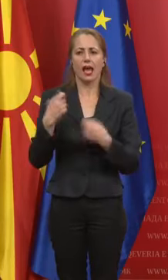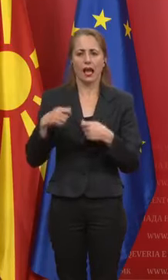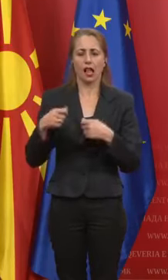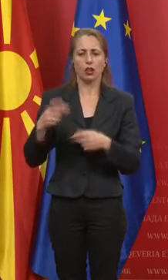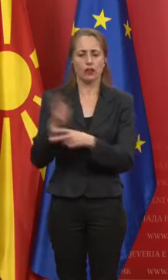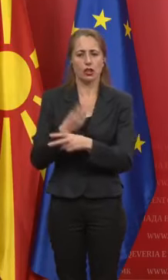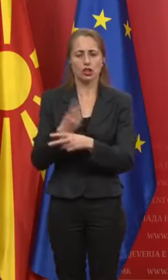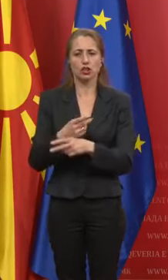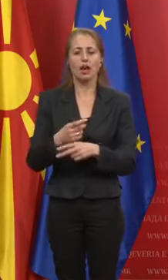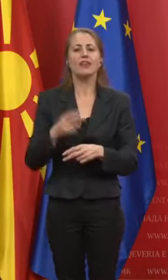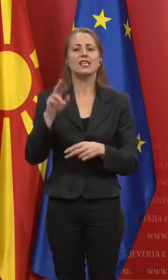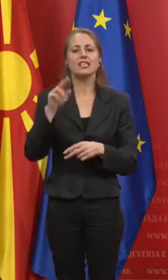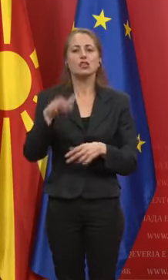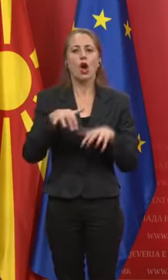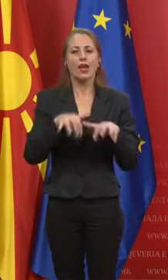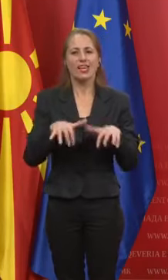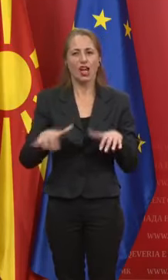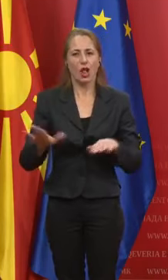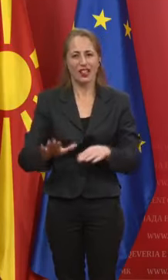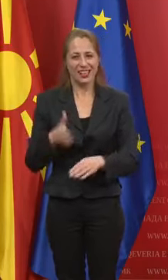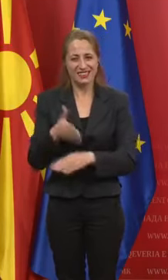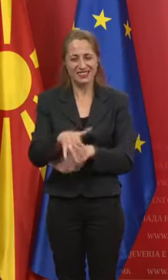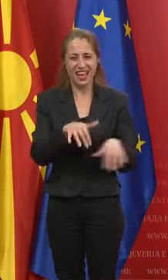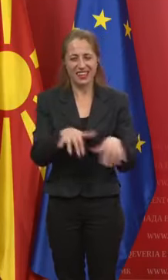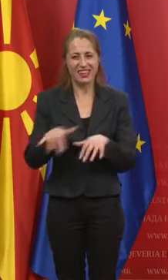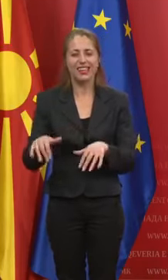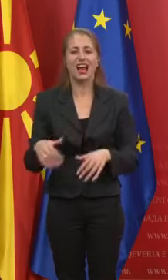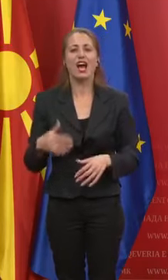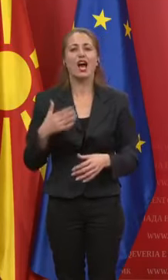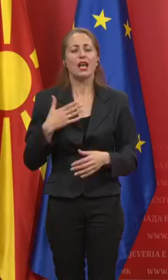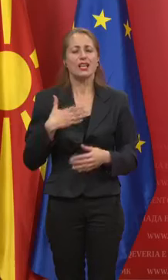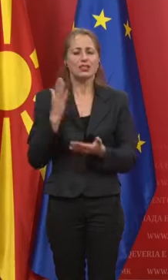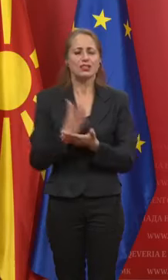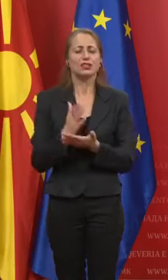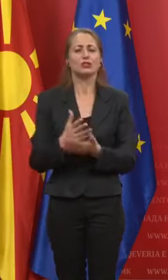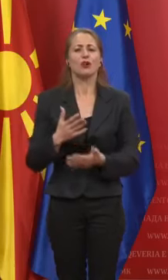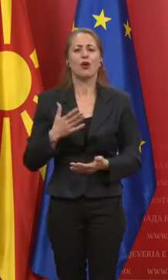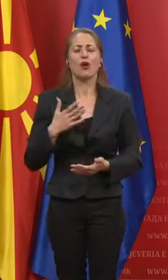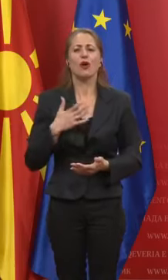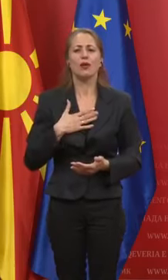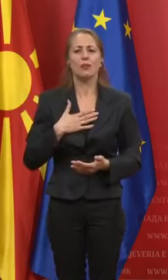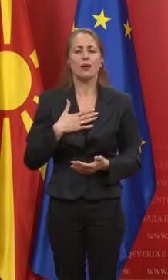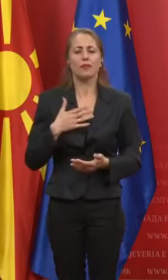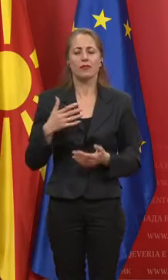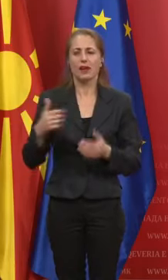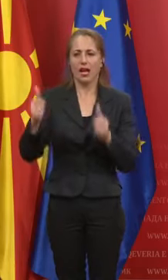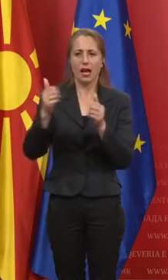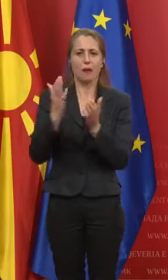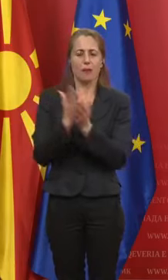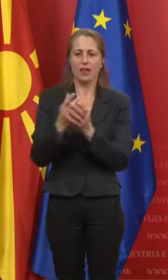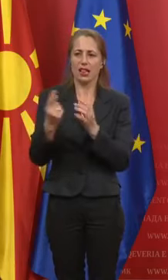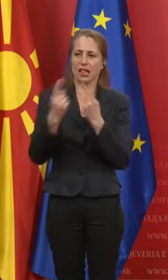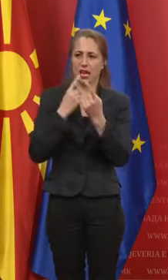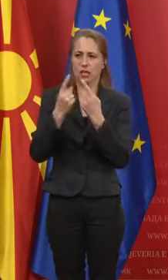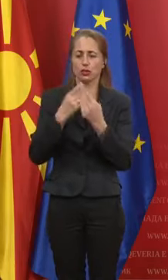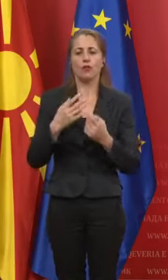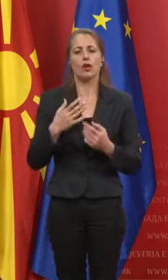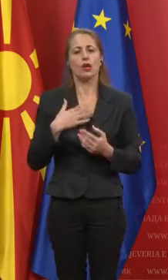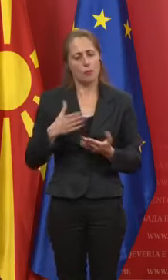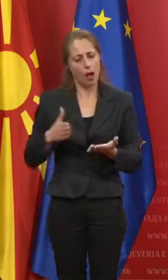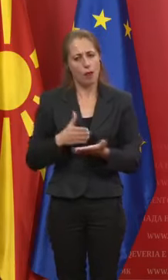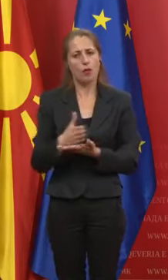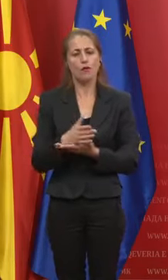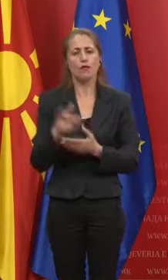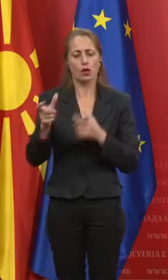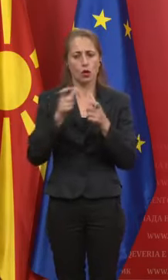исто така прилично често се среќавме со представници на игротеките, се подготвува протоколот во координација со